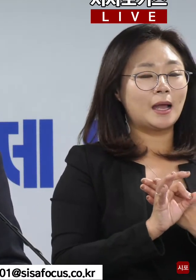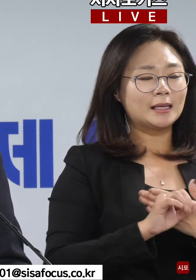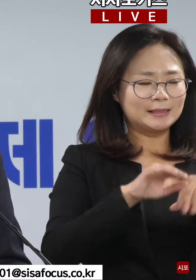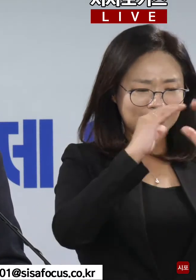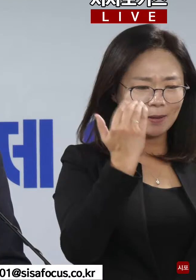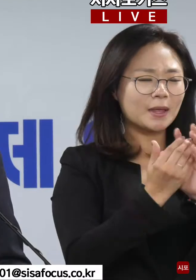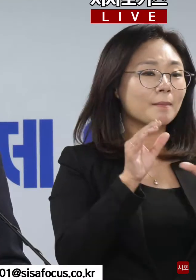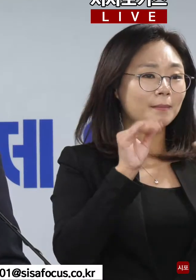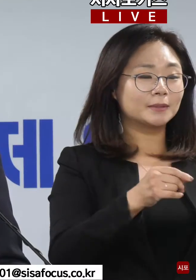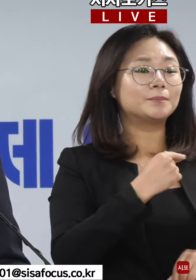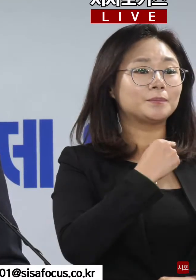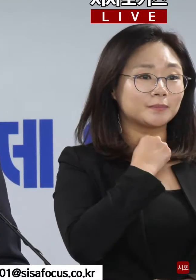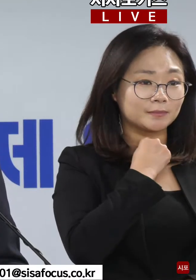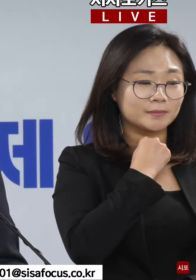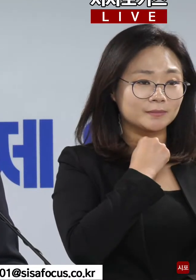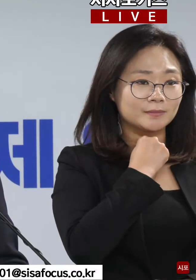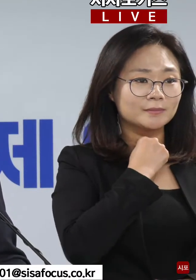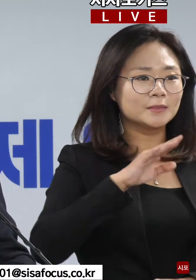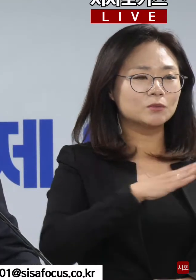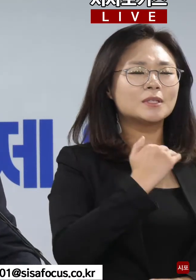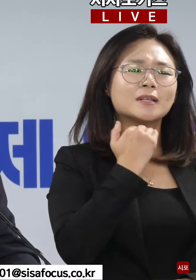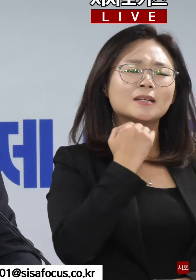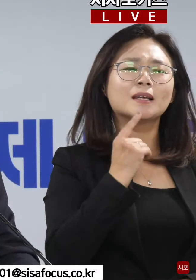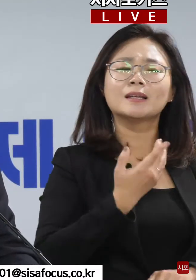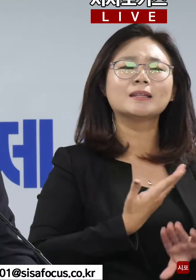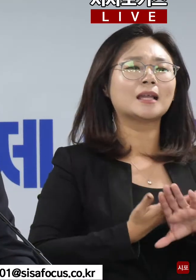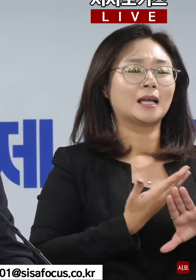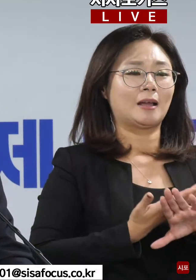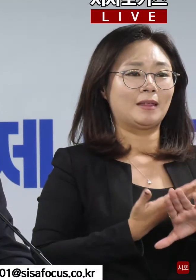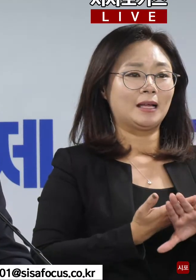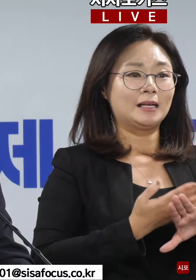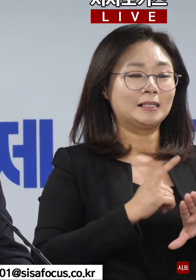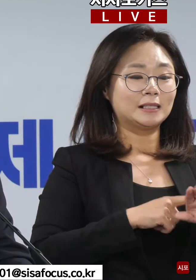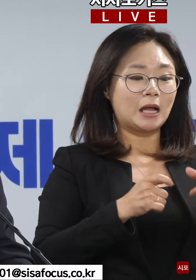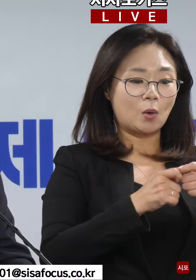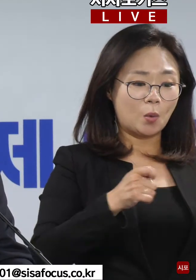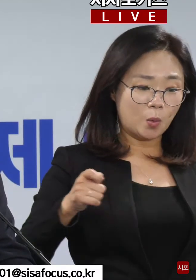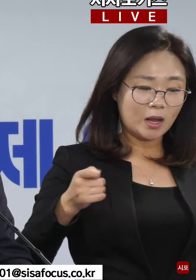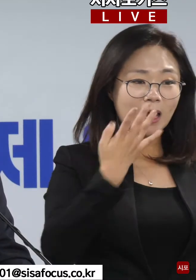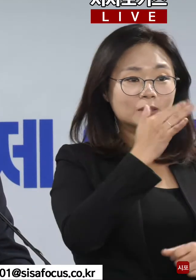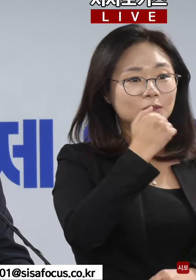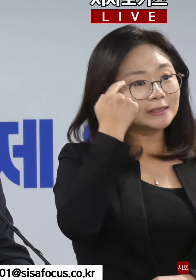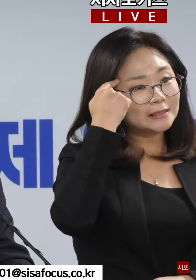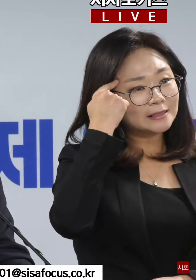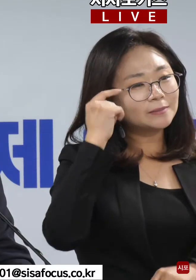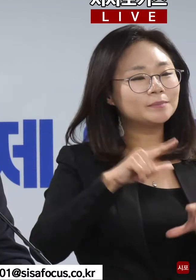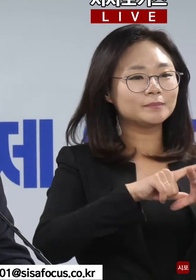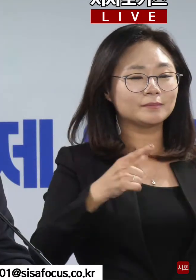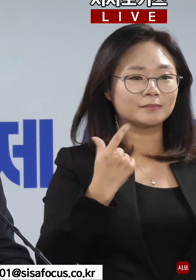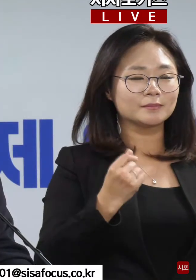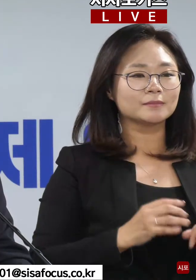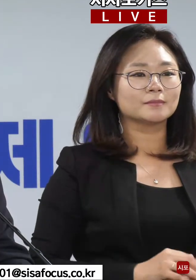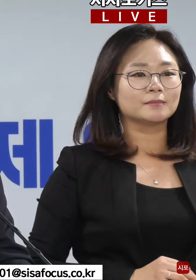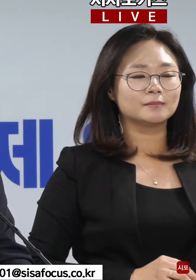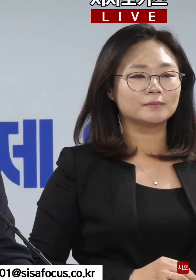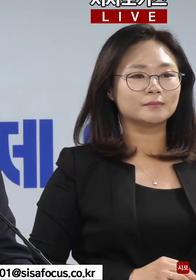사태가 종결되길 바라지만 그러나 우리의 기대와는 다르게 상당히 오래 지속될 수 있다는 게 일반적 예측